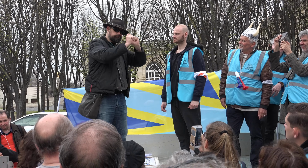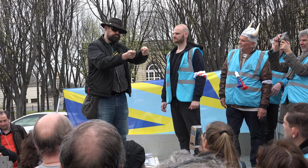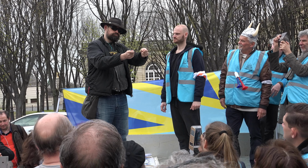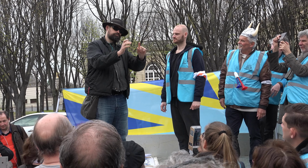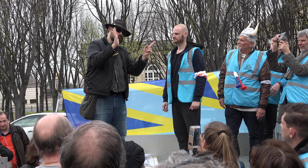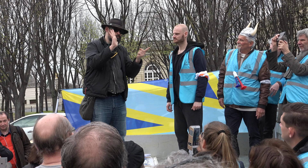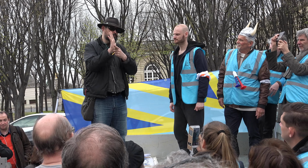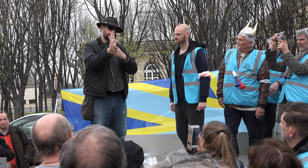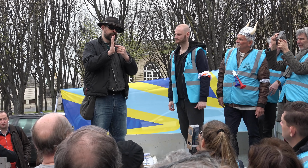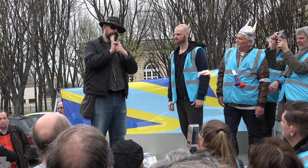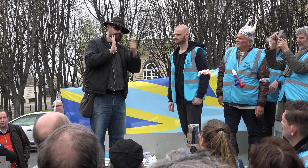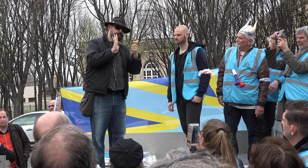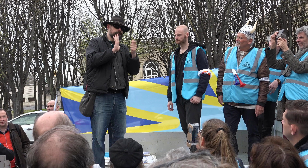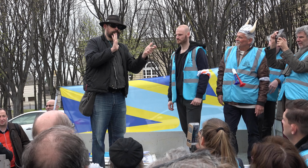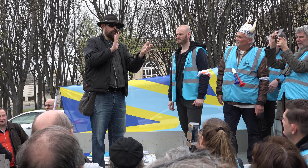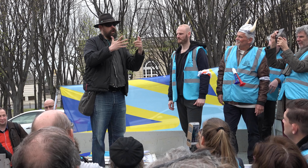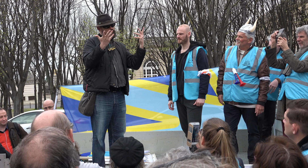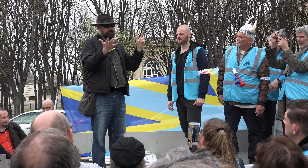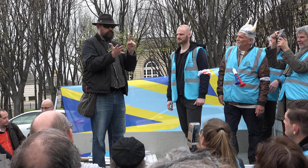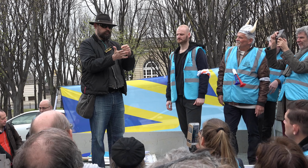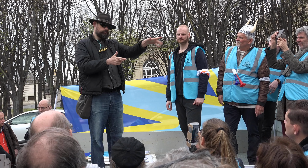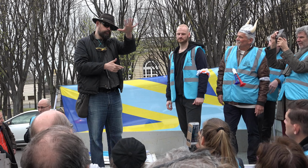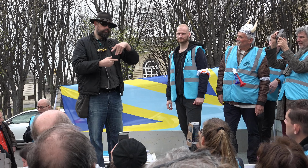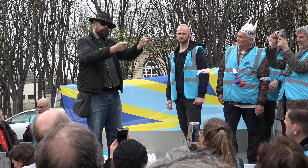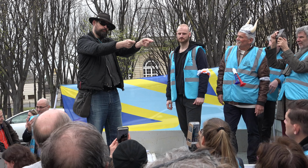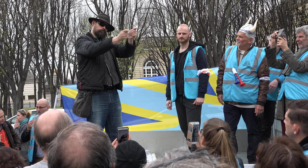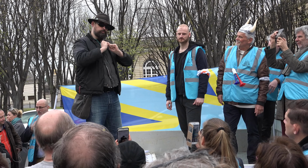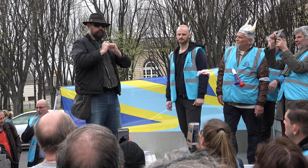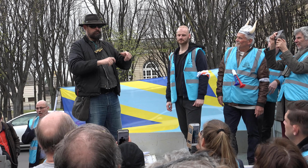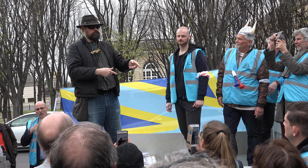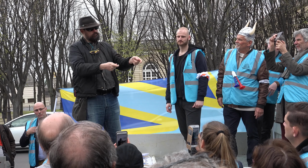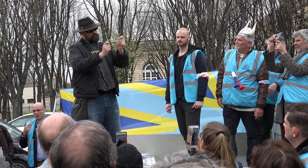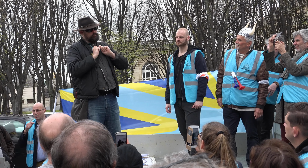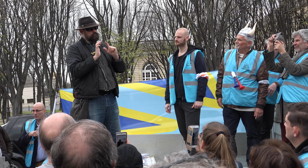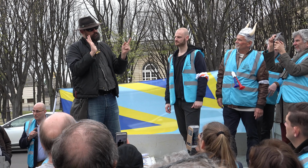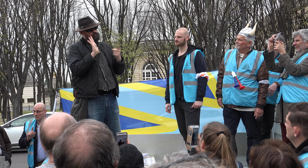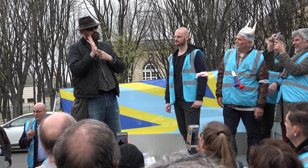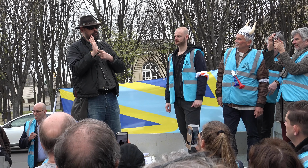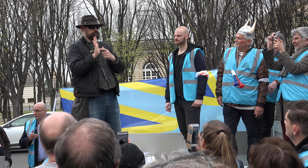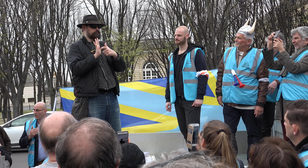rende accessibles les choses pour eux, montrer qu'il y a des besoins. Se battre pour cette accessibilité.